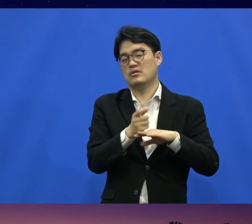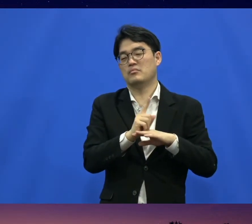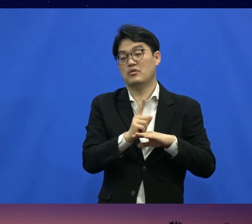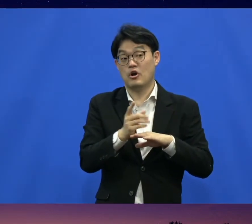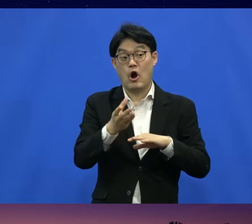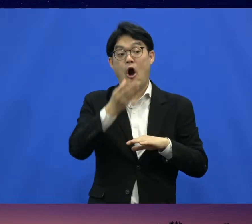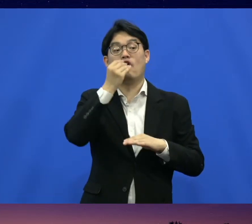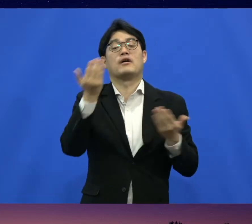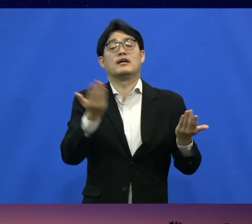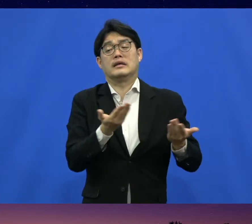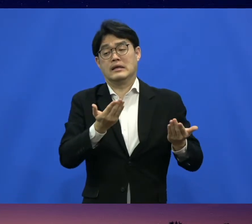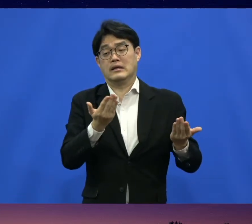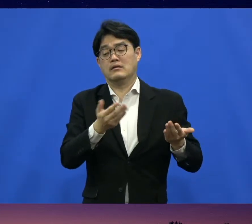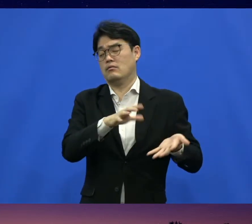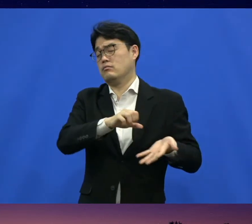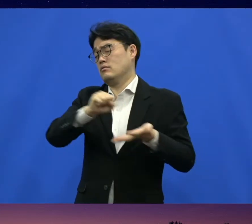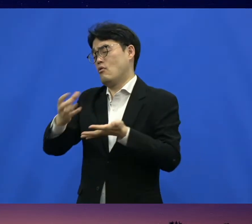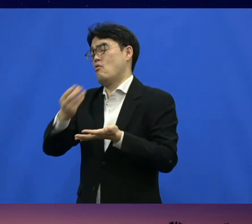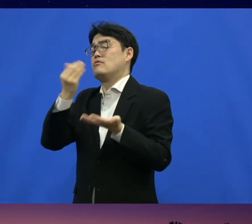안타까운 거죠.